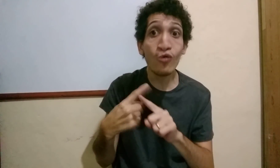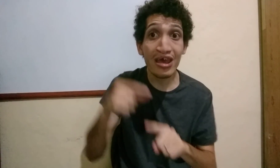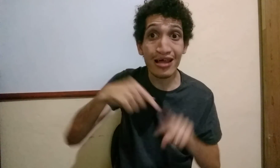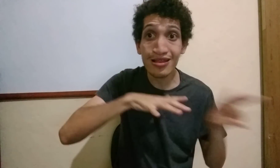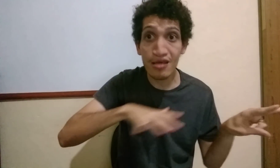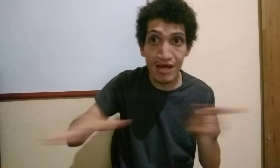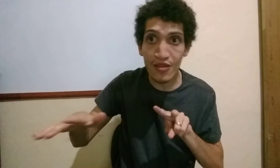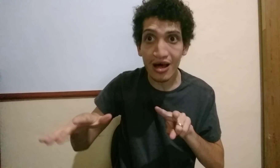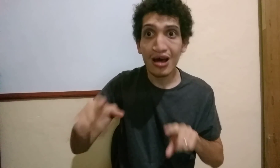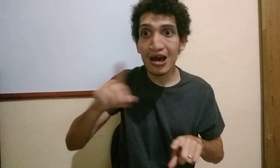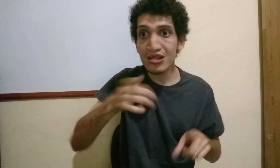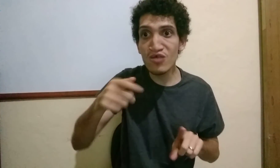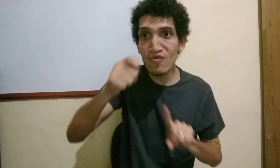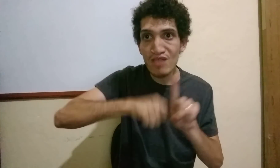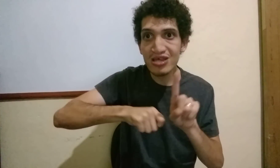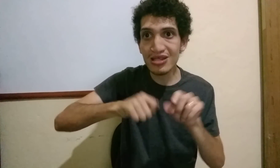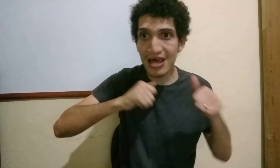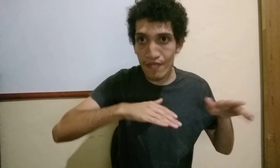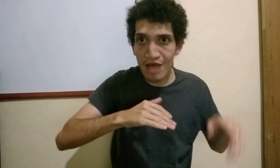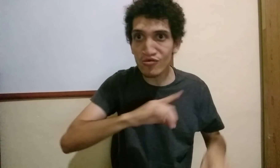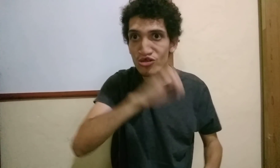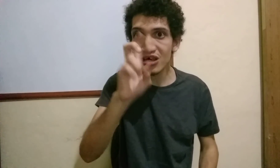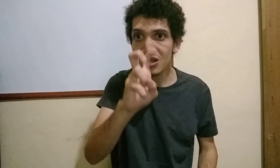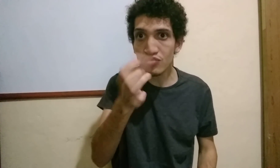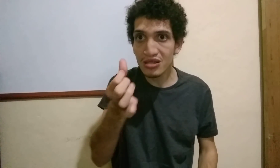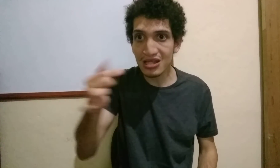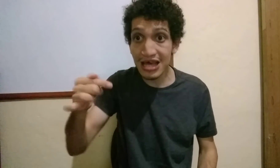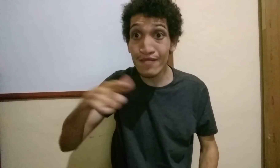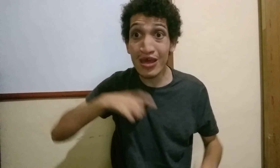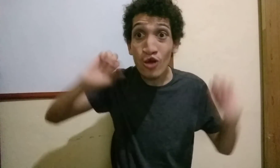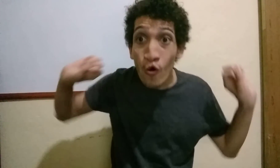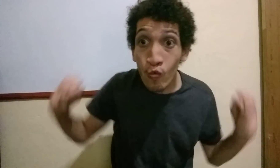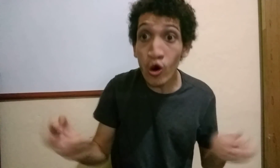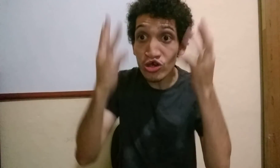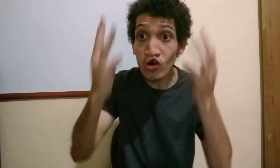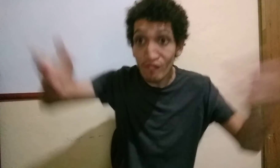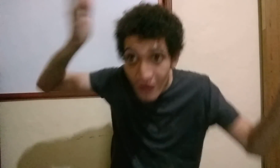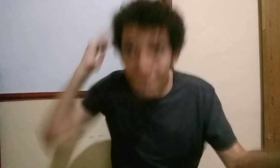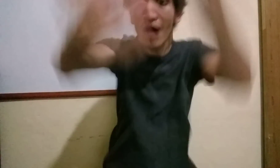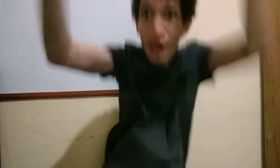Porque essa semana! Aqui no mês de setembro! E assim que vocês sabem! Tem um outro show! VAMO!